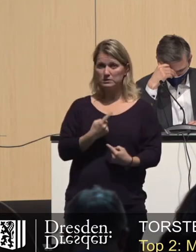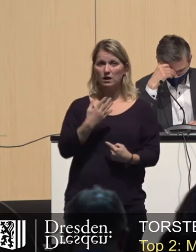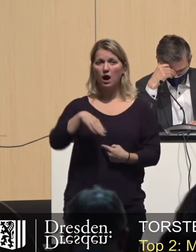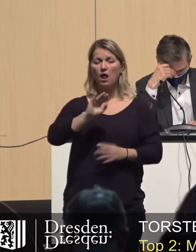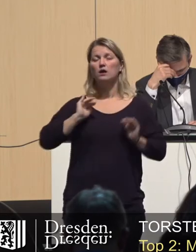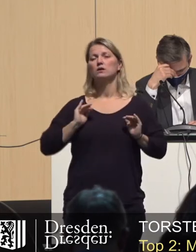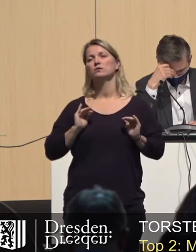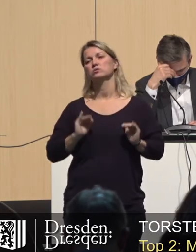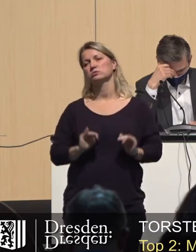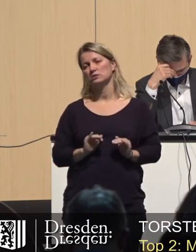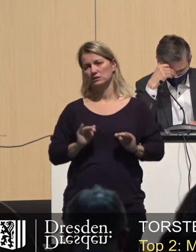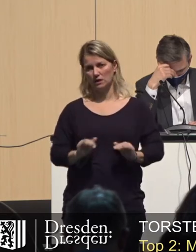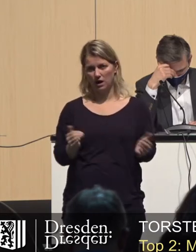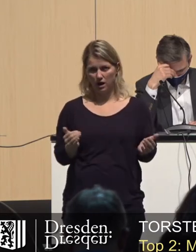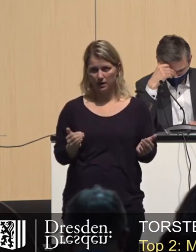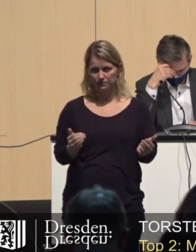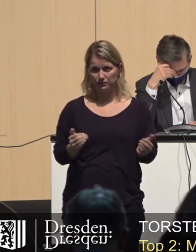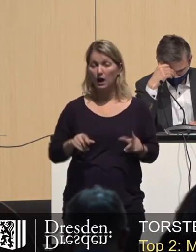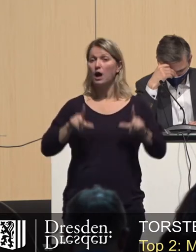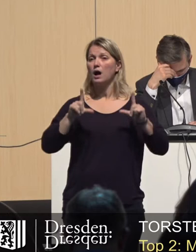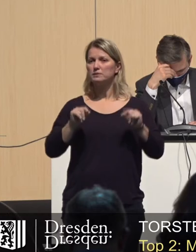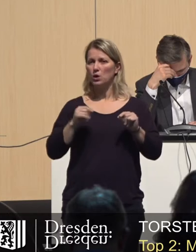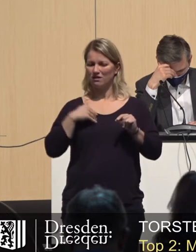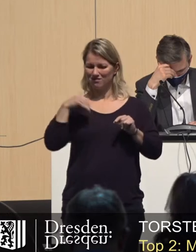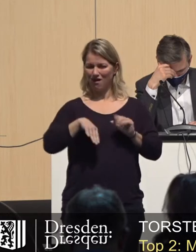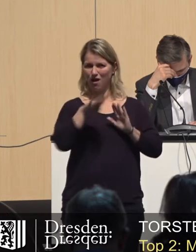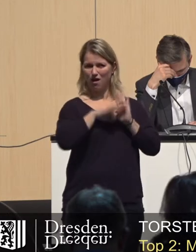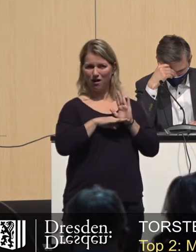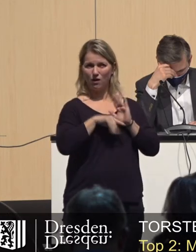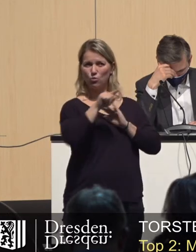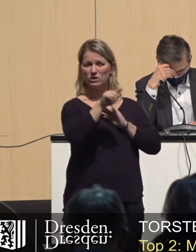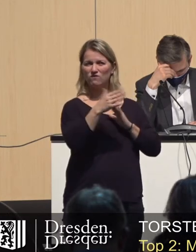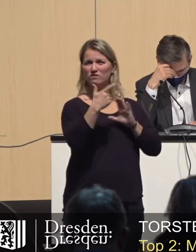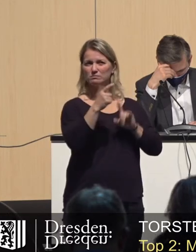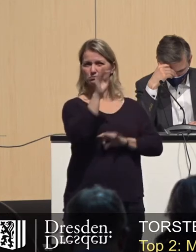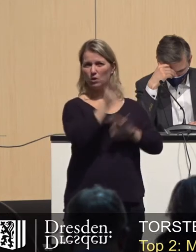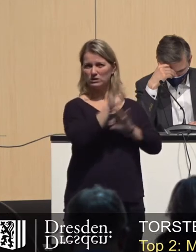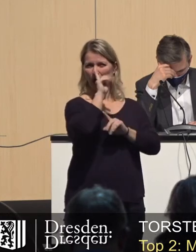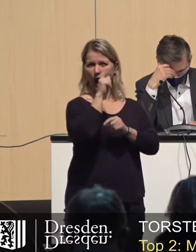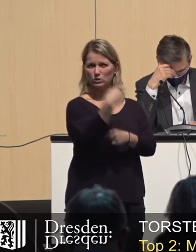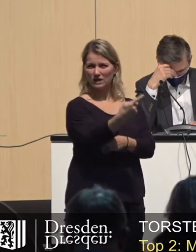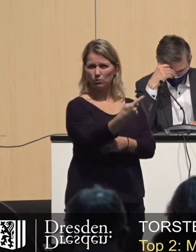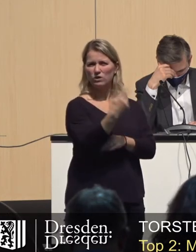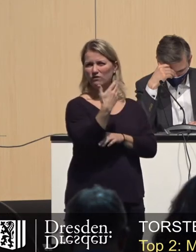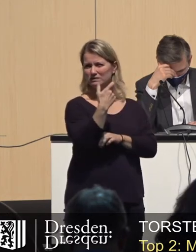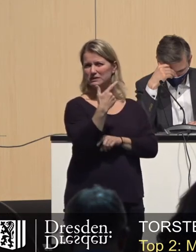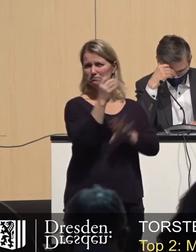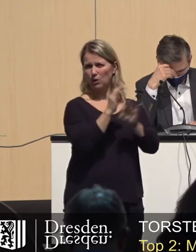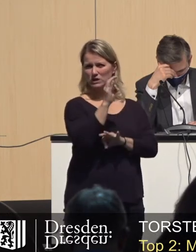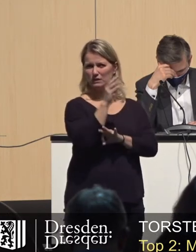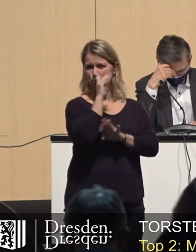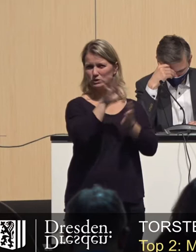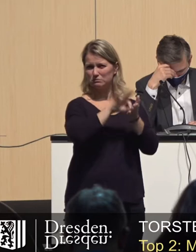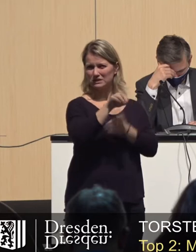Sicherheit da. Weil dann auch diese Regelung dann über die 75% Ausfall oder sozusagen über die 75%